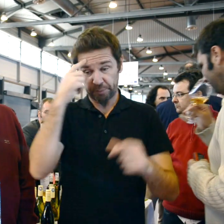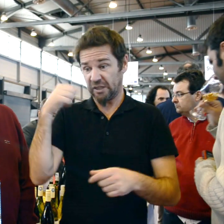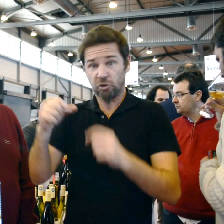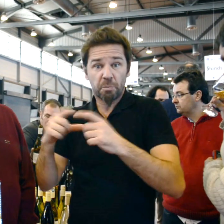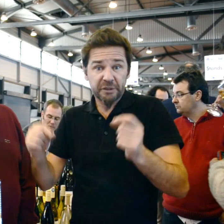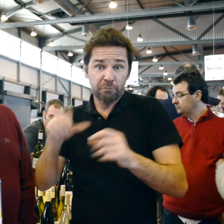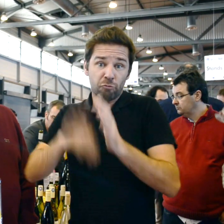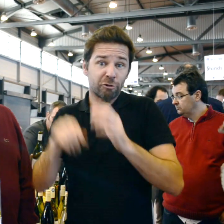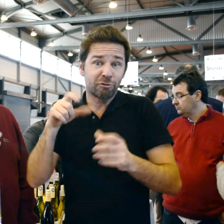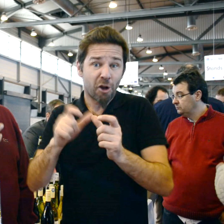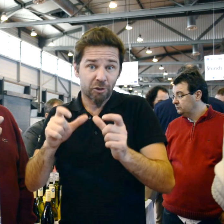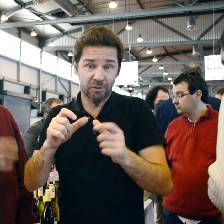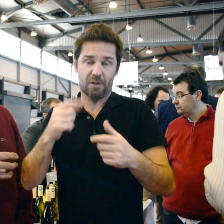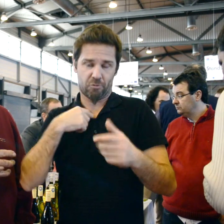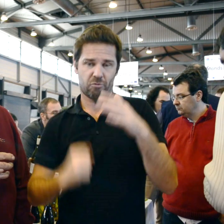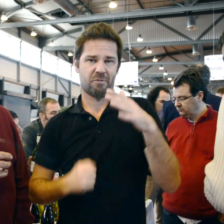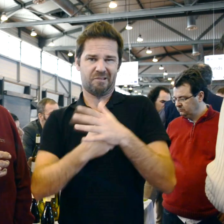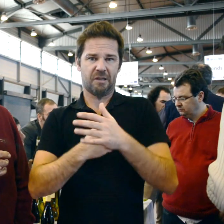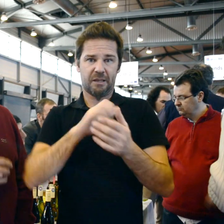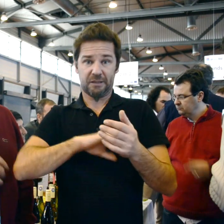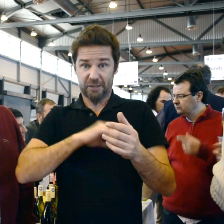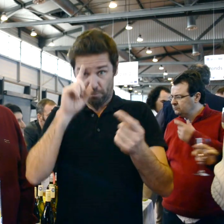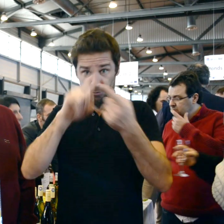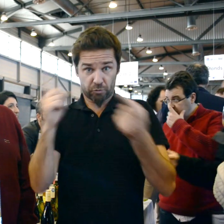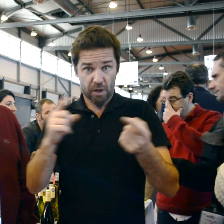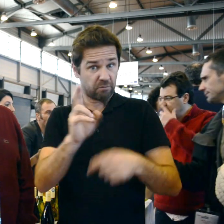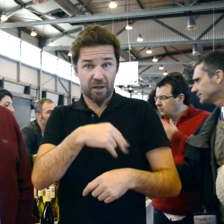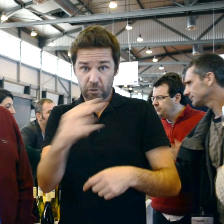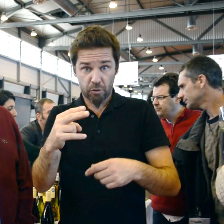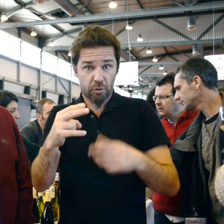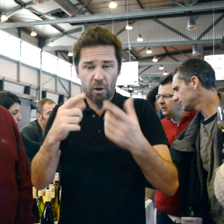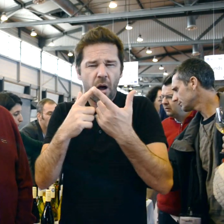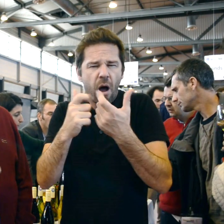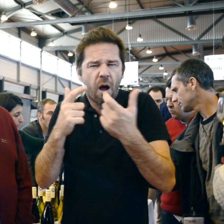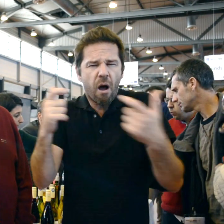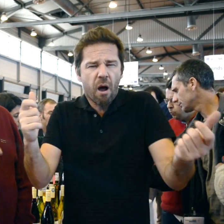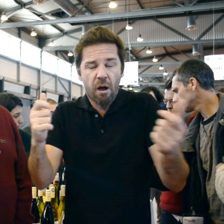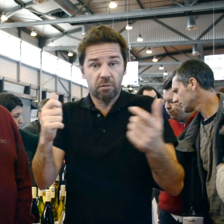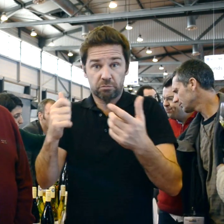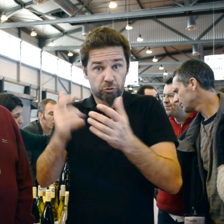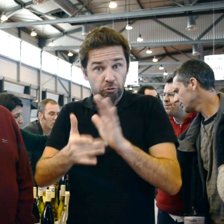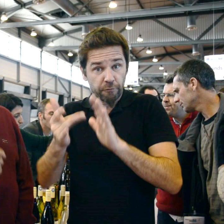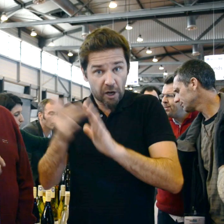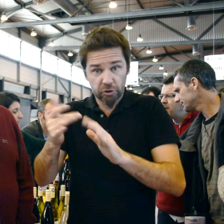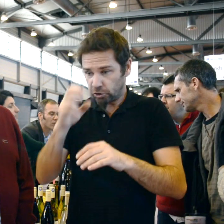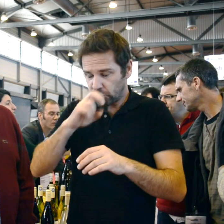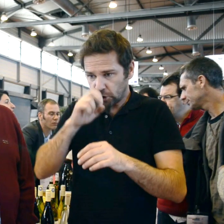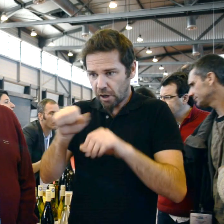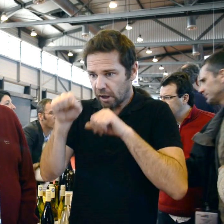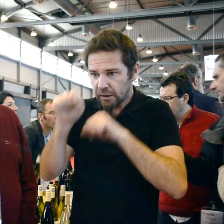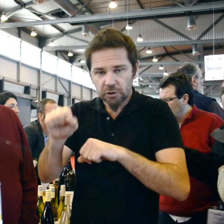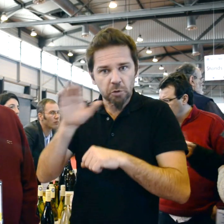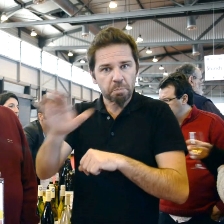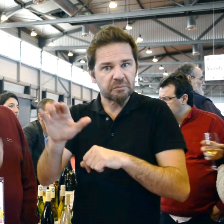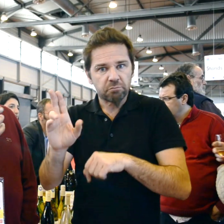de l'opération, c'est d'aller chercher dans la nature, dans les plantes, dans les variétés, dans les vitis sauvages, des résistances naturelles